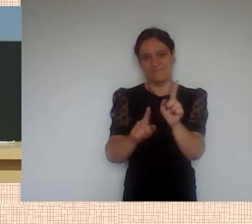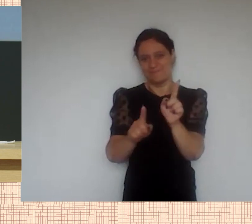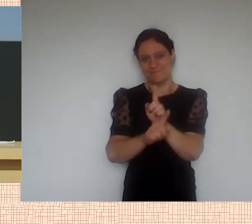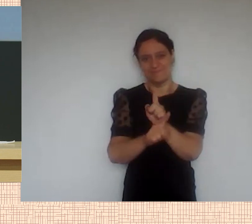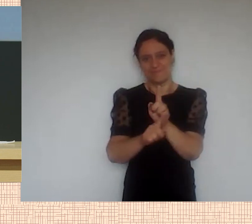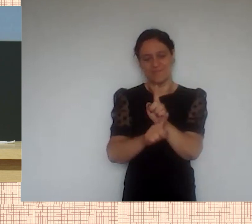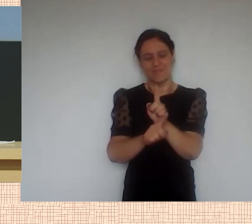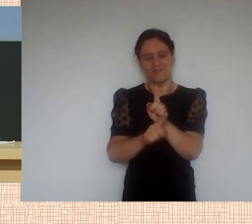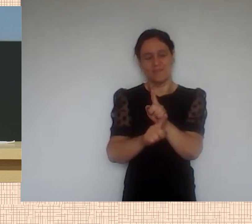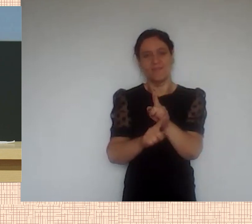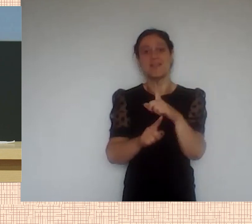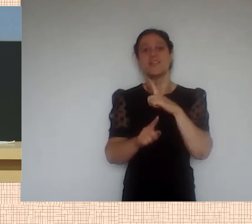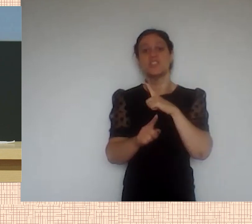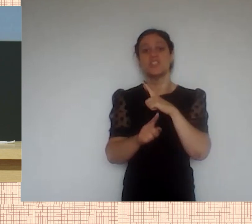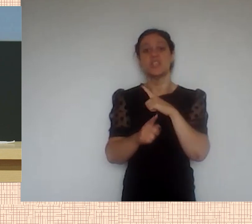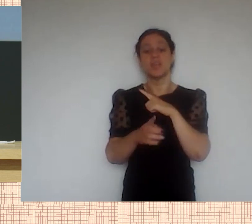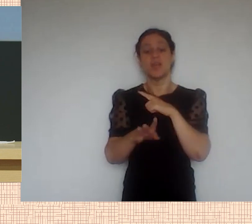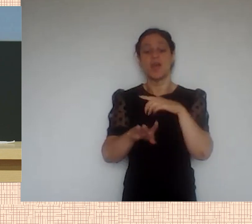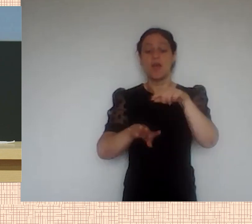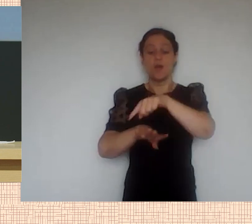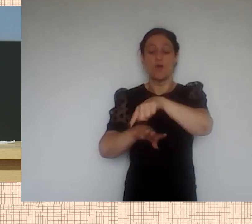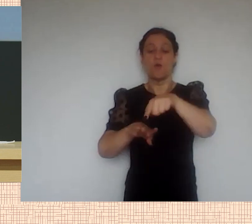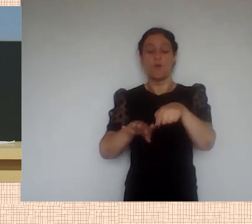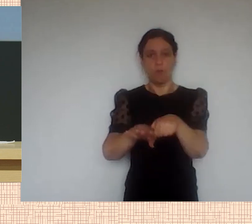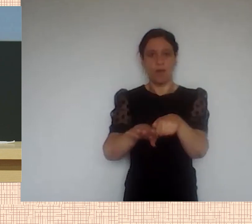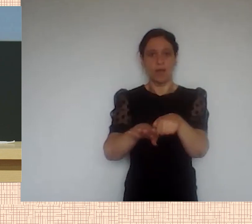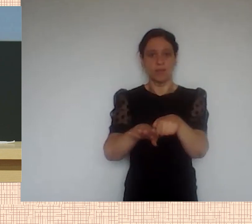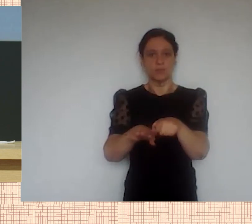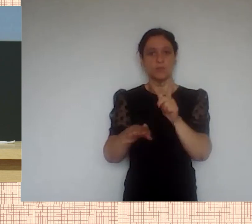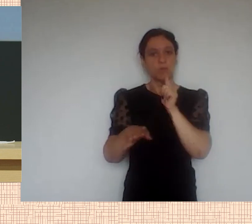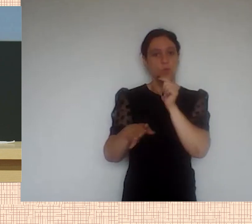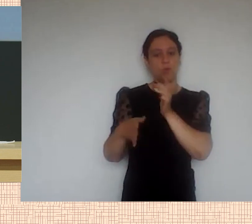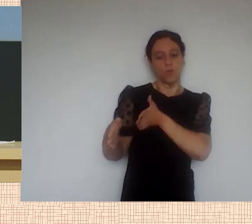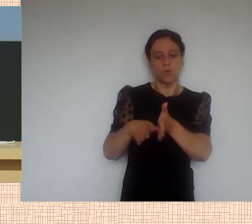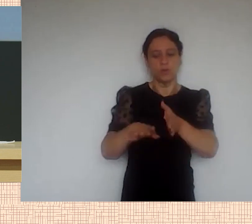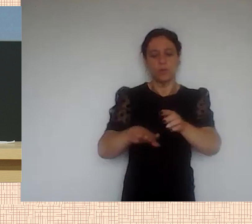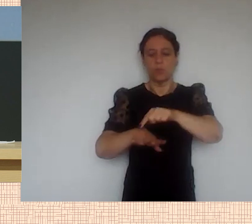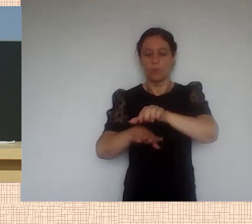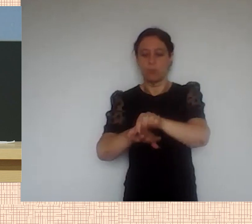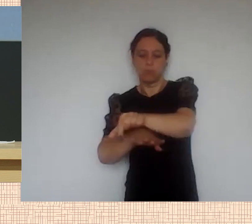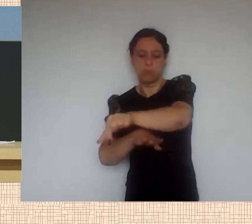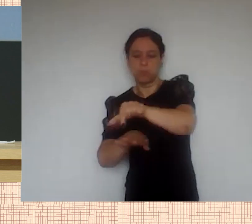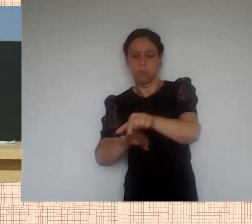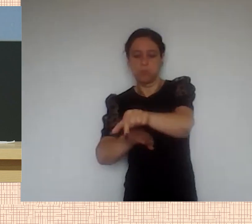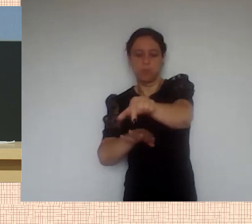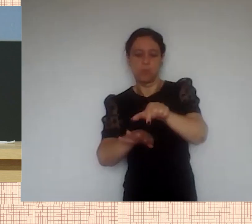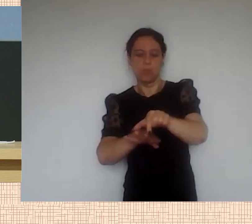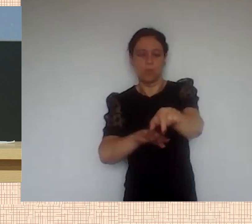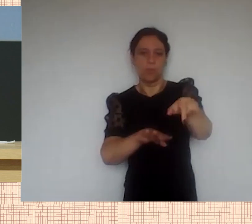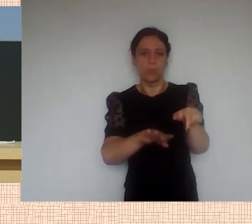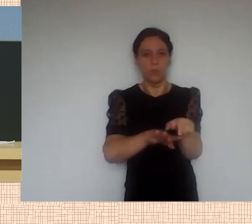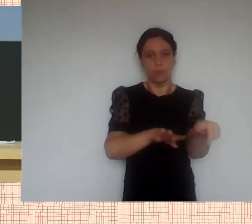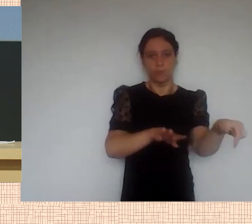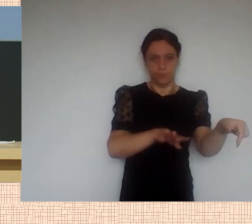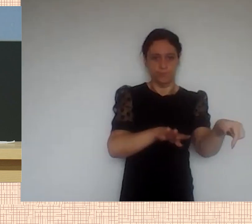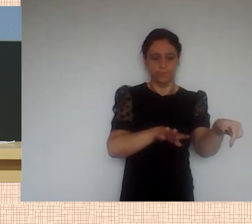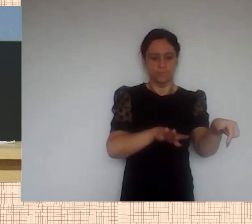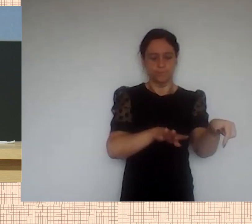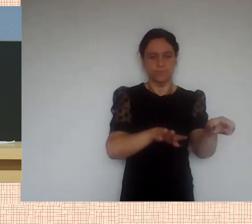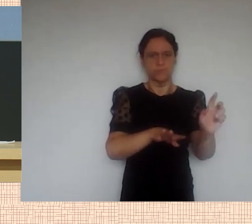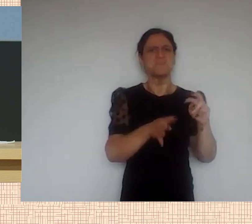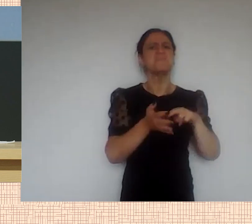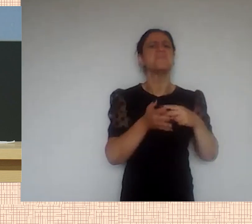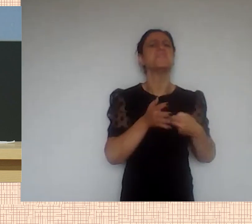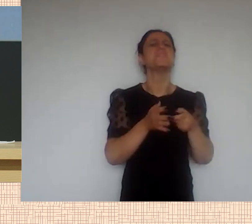Saiu de lá, dividiu-se em 4 braços. Esses 4 braços do rio